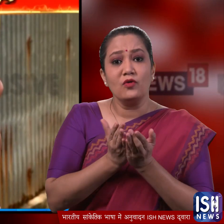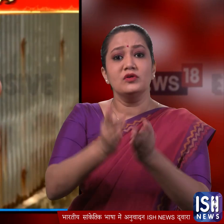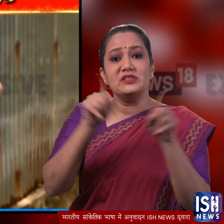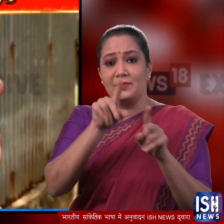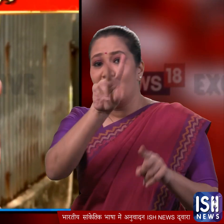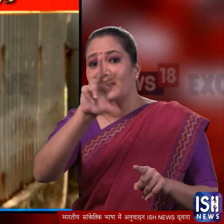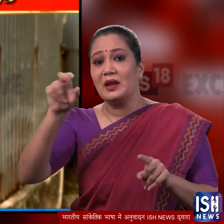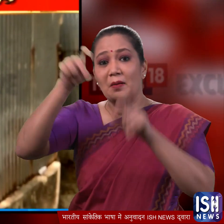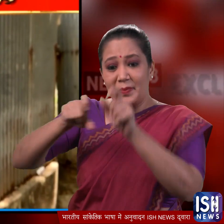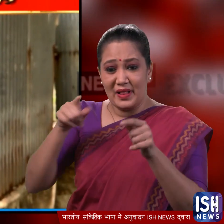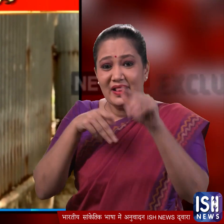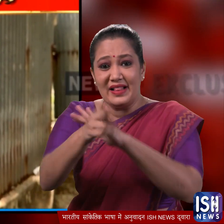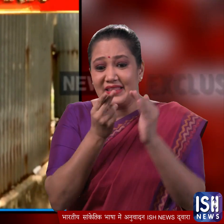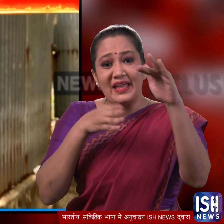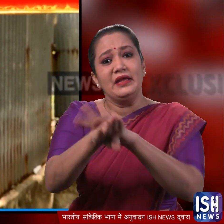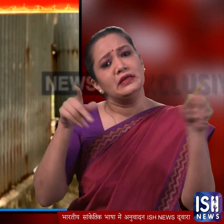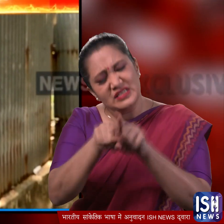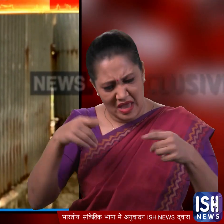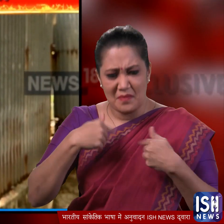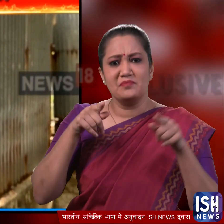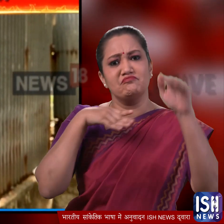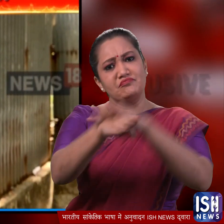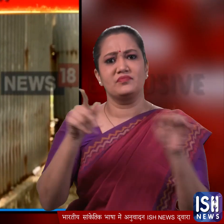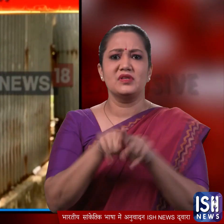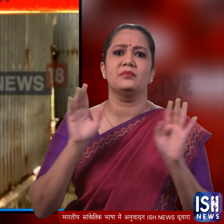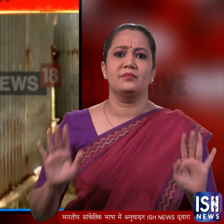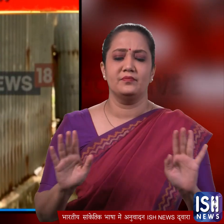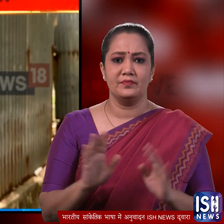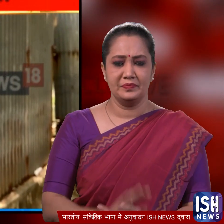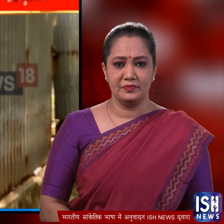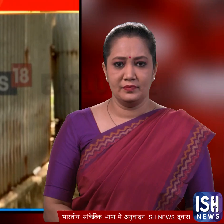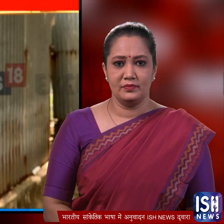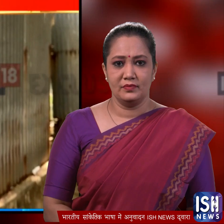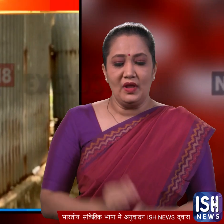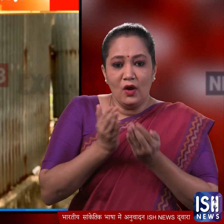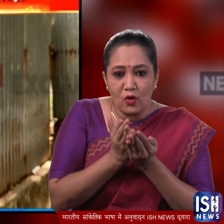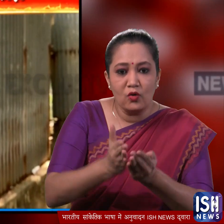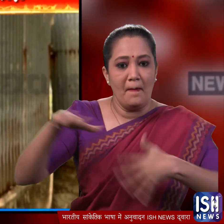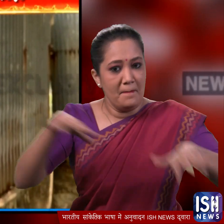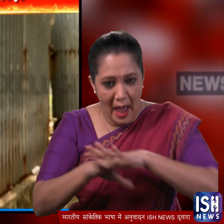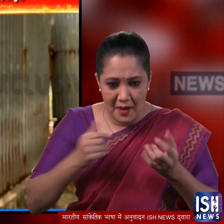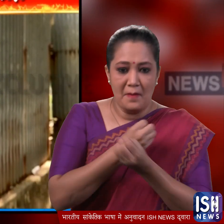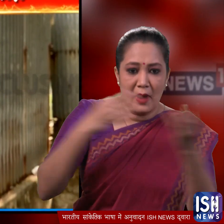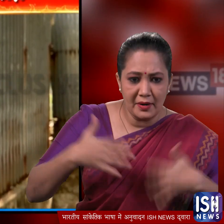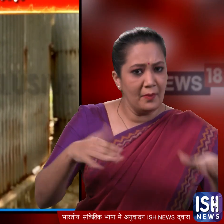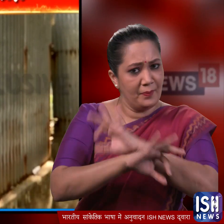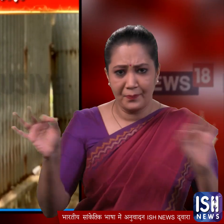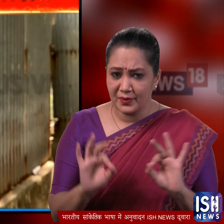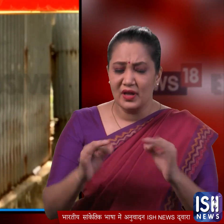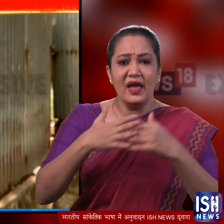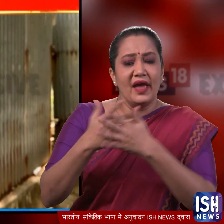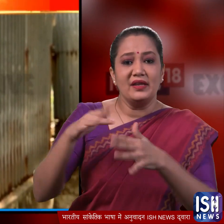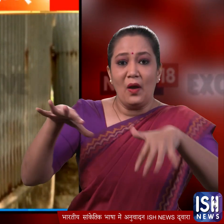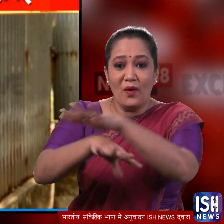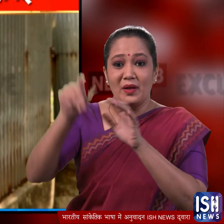क्रूज पे जैसे 1800 दूसरे क्लाइंट थे वैसे भी मैं एक क्लाइंट था। मैं ये क्रूज ना ऑर्गेनाइज किया हूँ